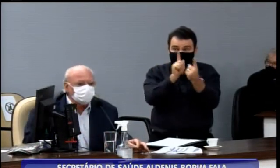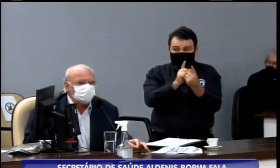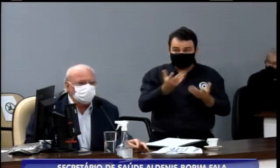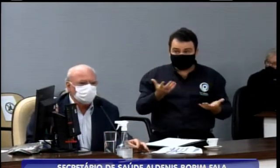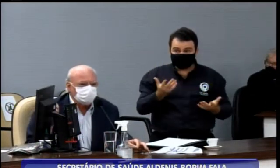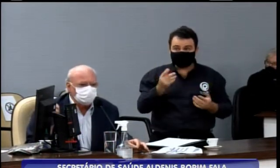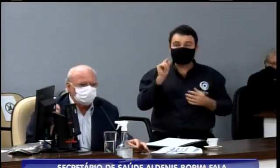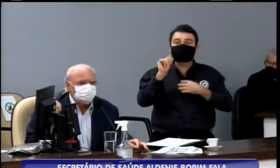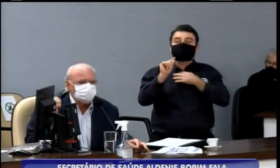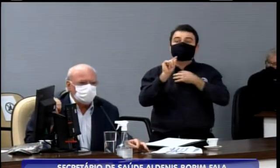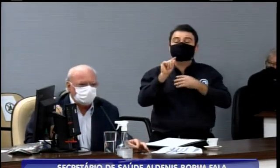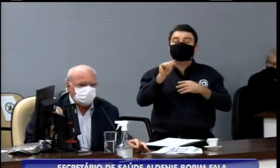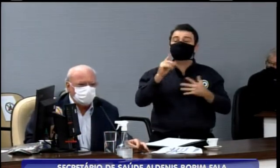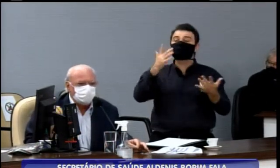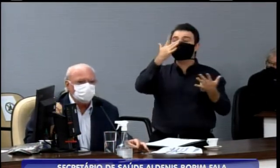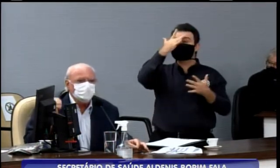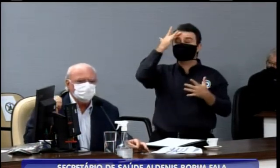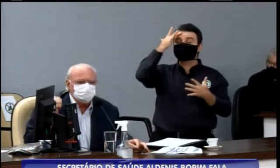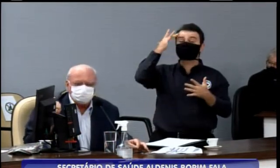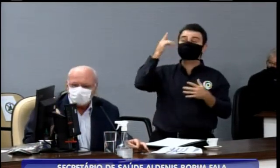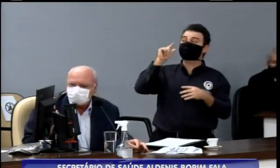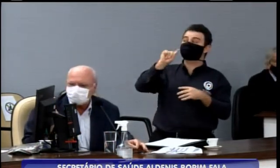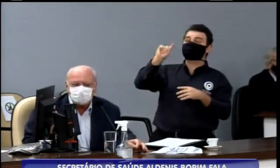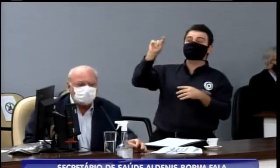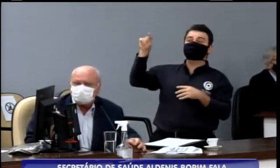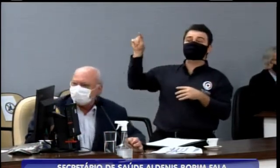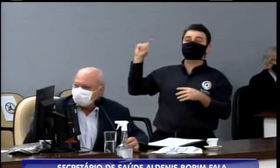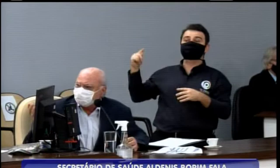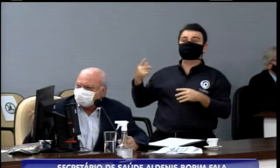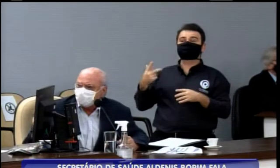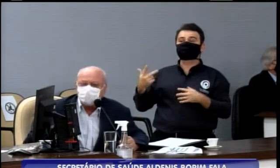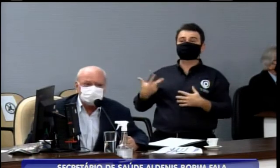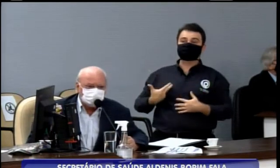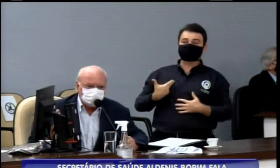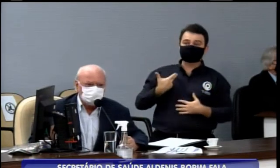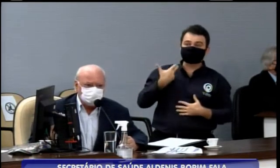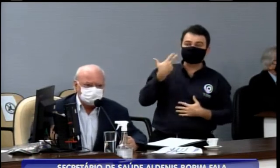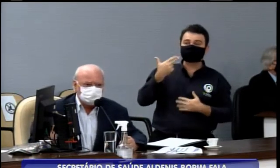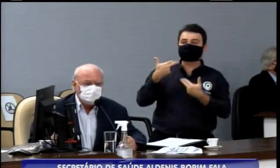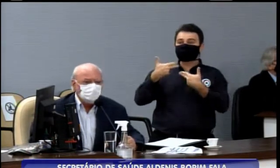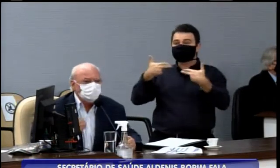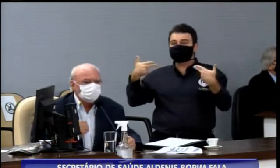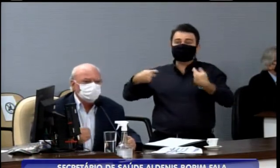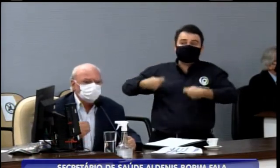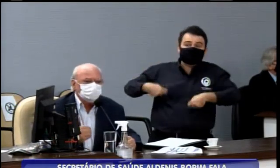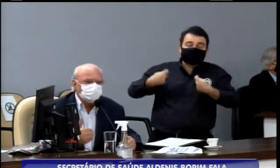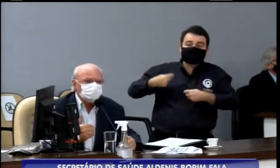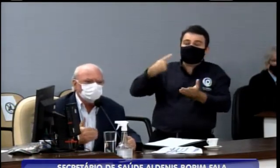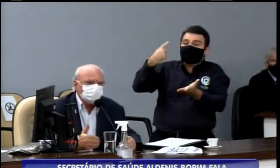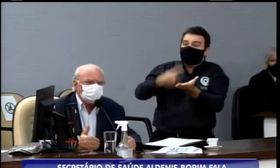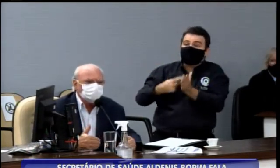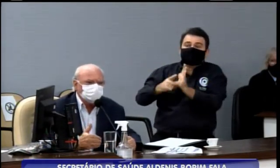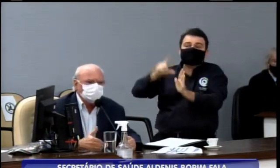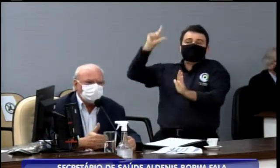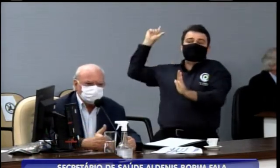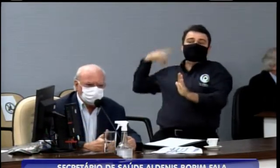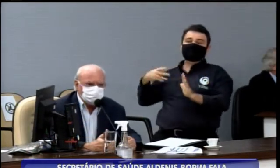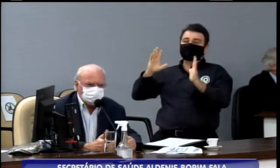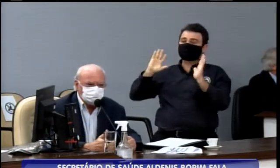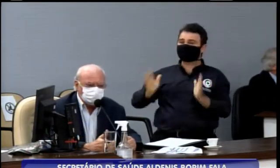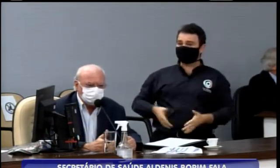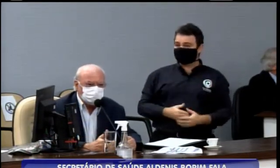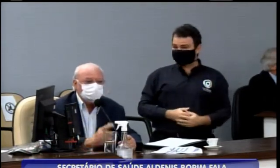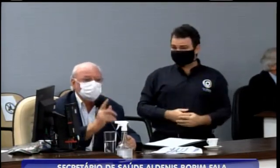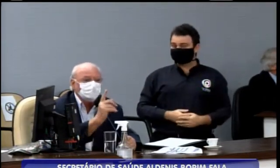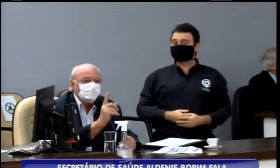nossa demanda reprimida de hérnia, de prótese de quadril vai continuar eternamente. Nós temos 2 bons hospitais que